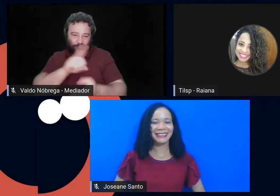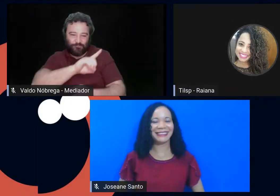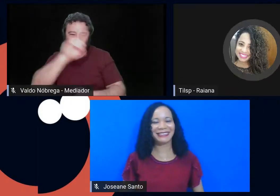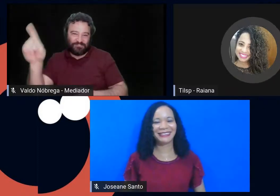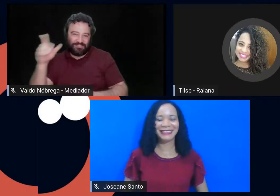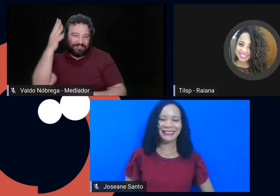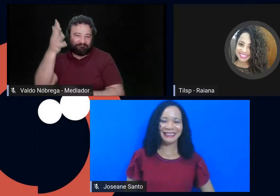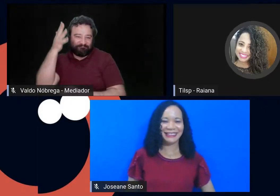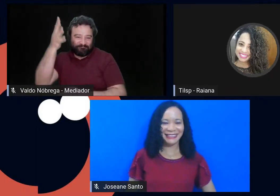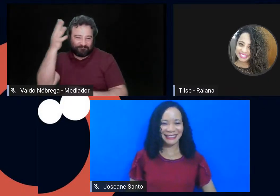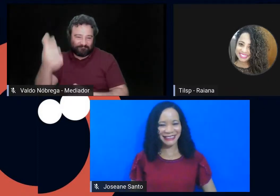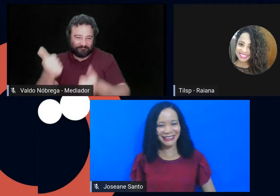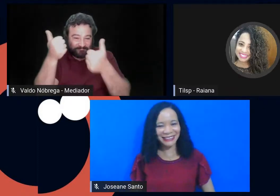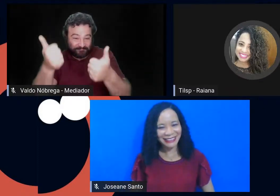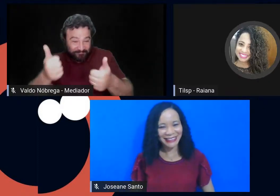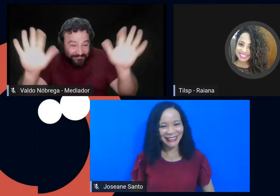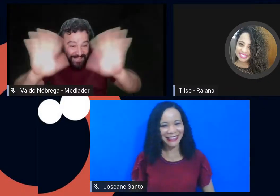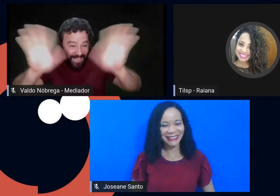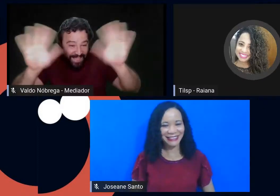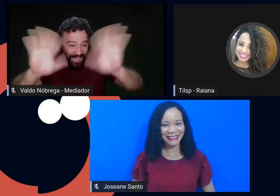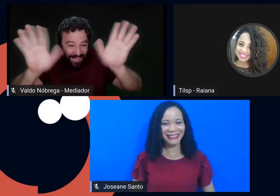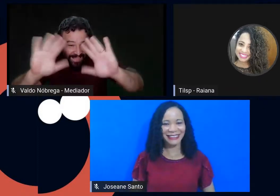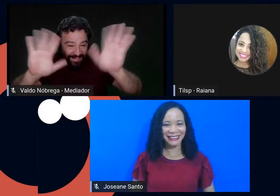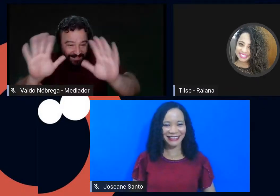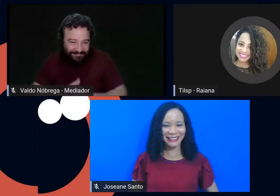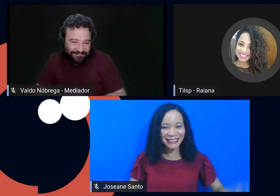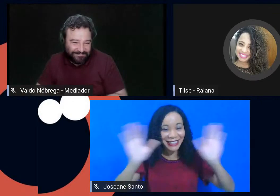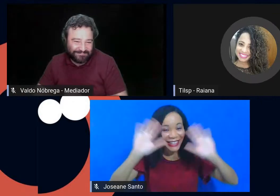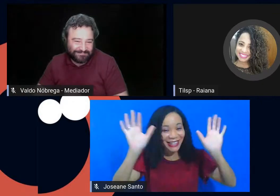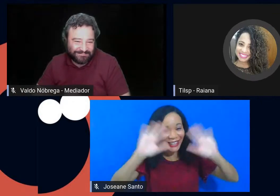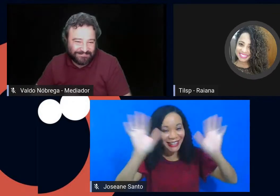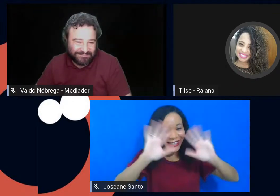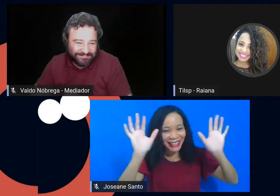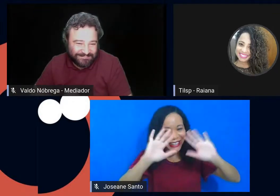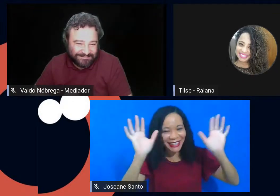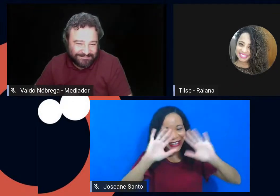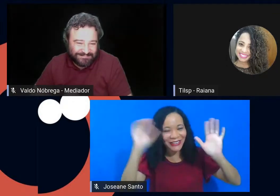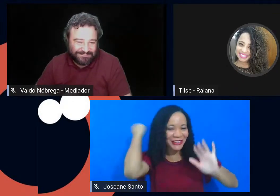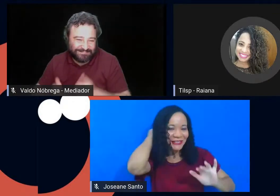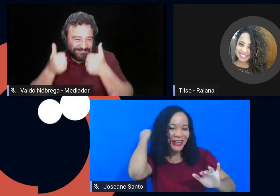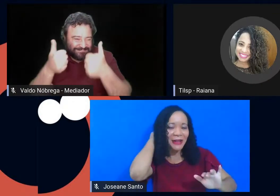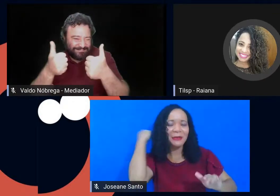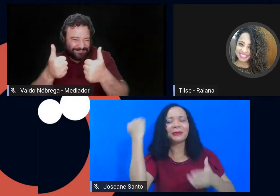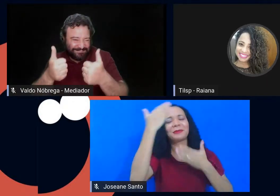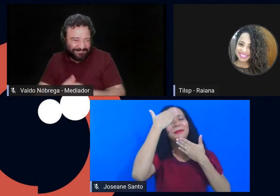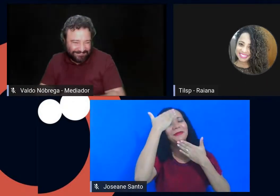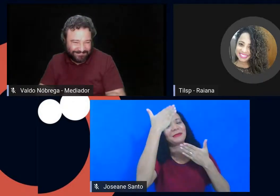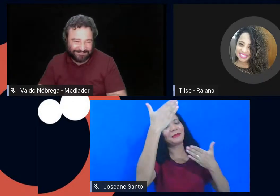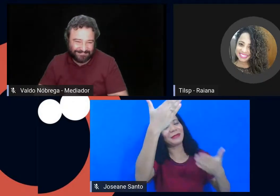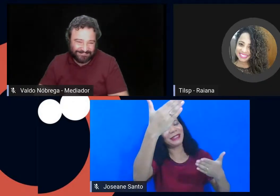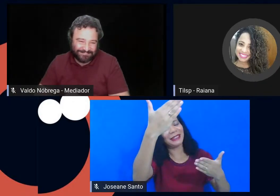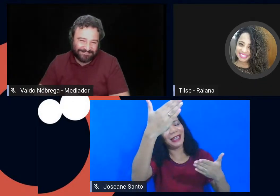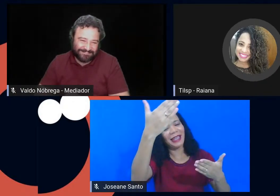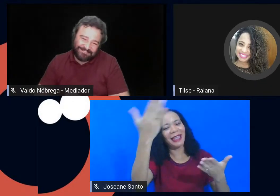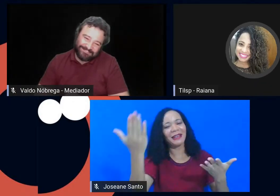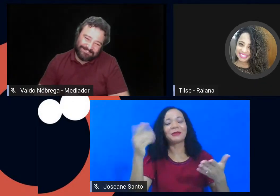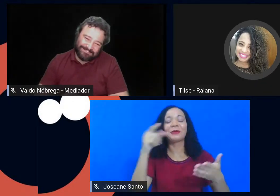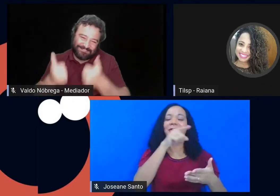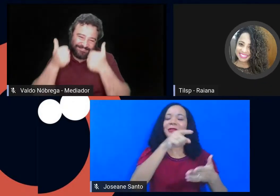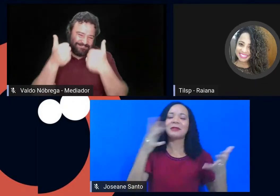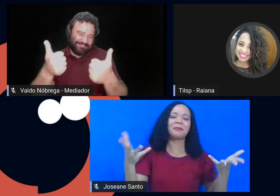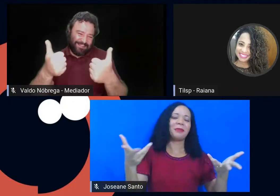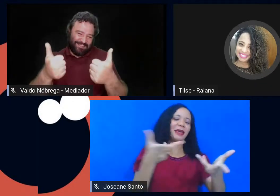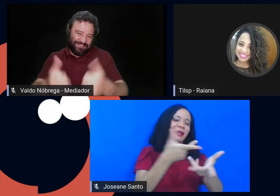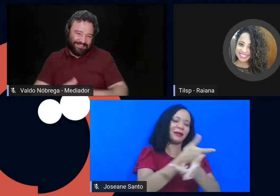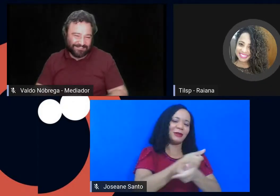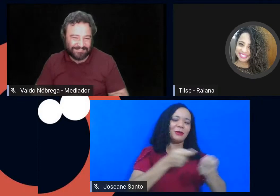vai findar pra gente o dia que nós tivemos. Olá, Jose. Olá, olá Valdo. Muito,